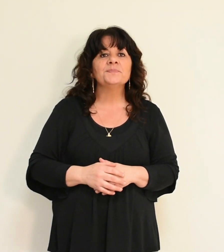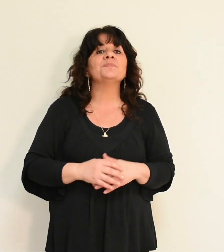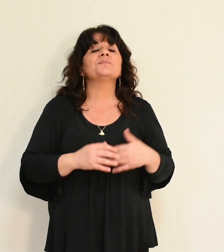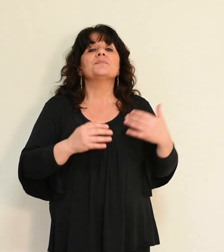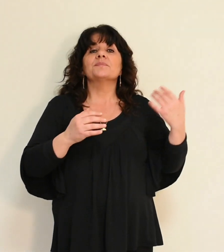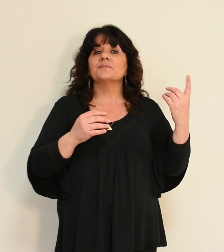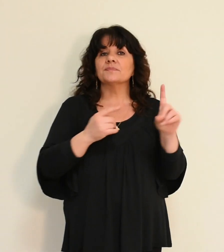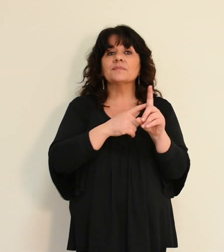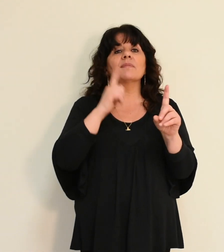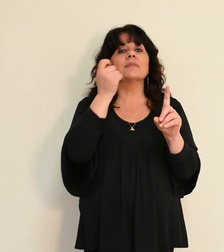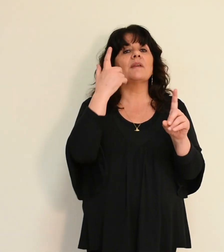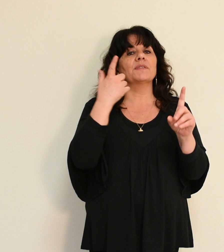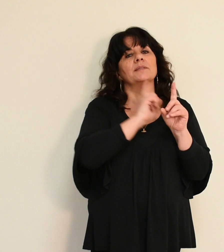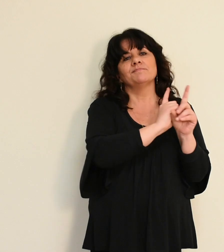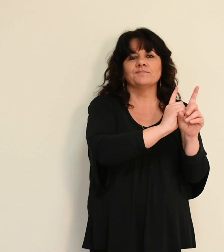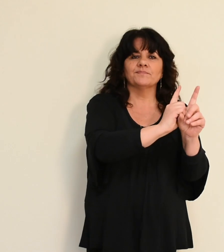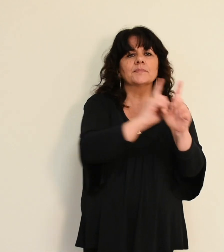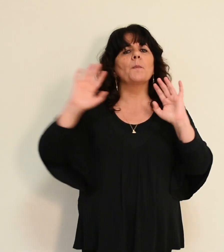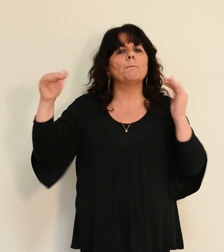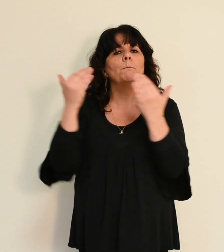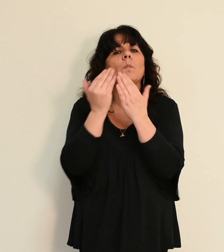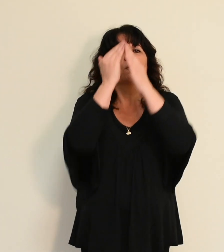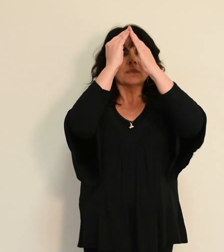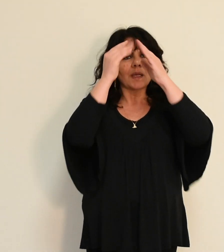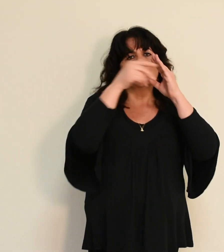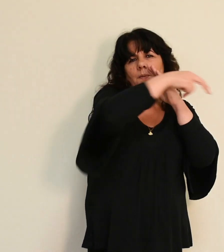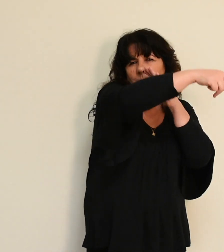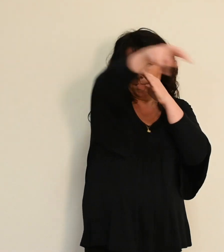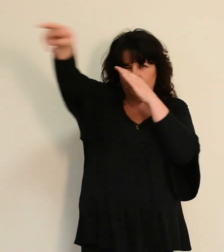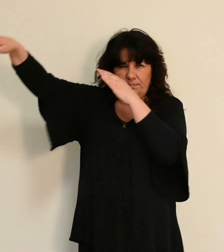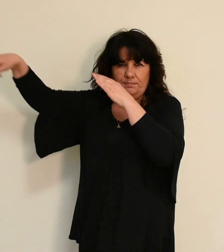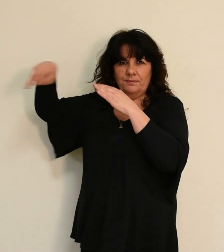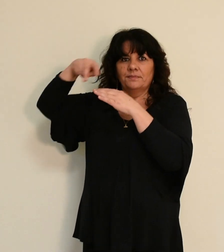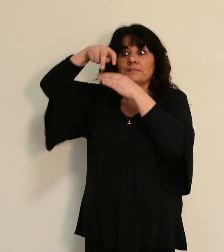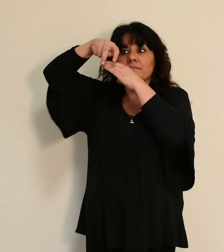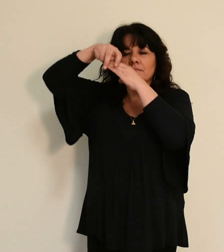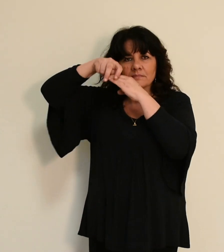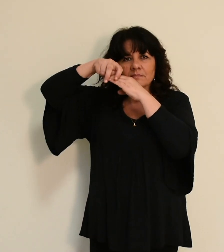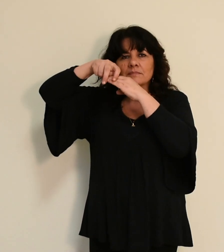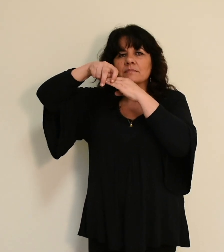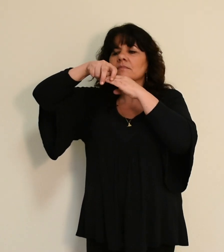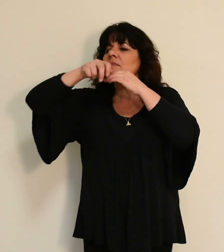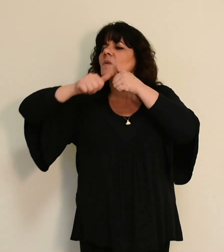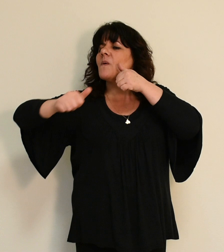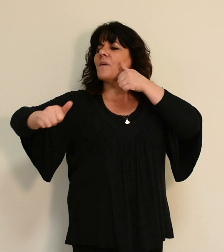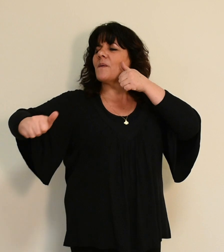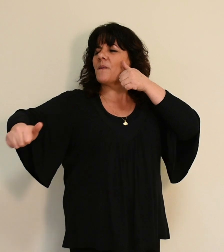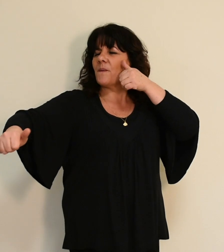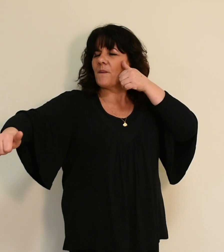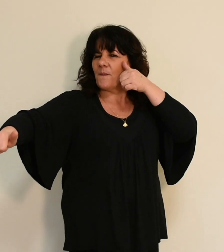David passa sur l'autre versant de la montagne et s'arrêta sur le sommet, au loin, à bonne